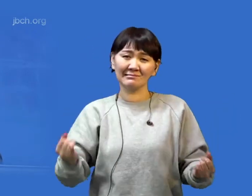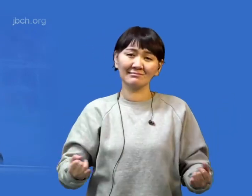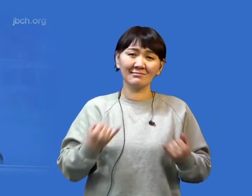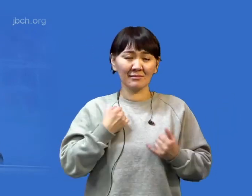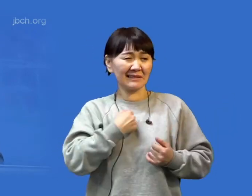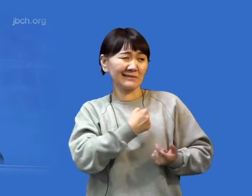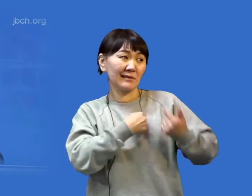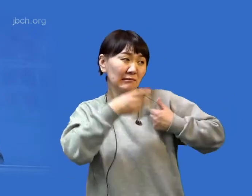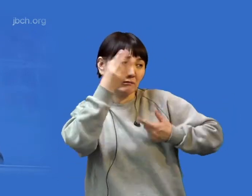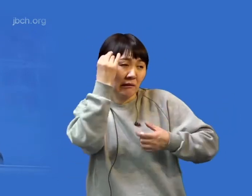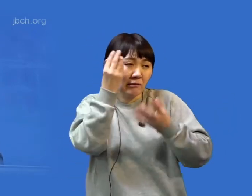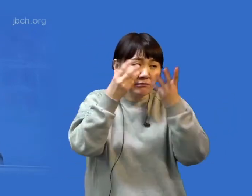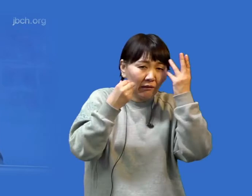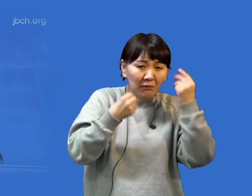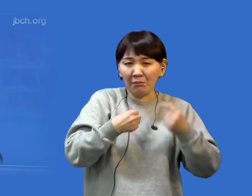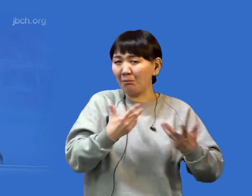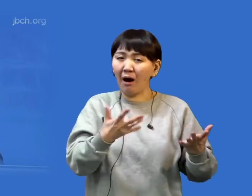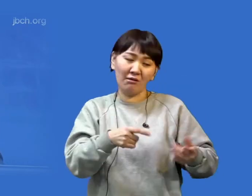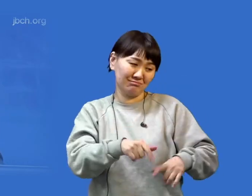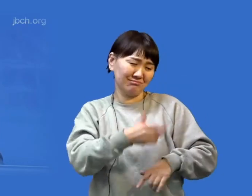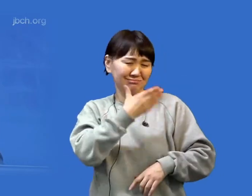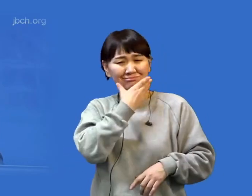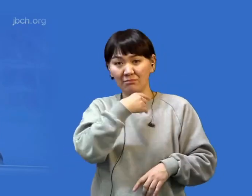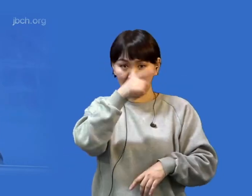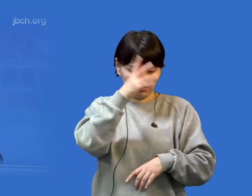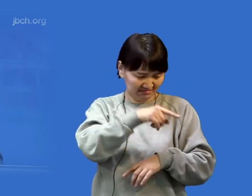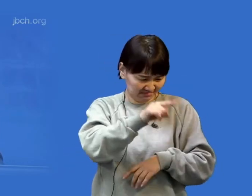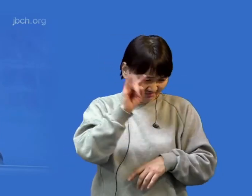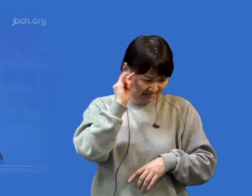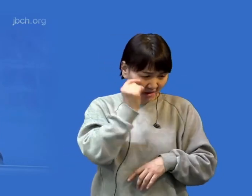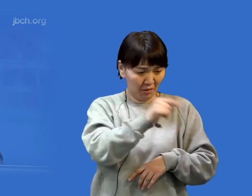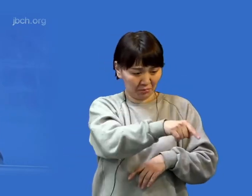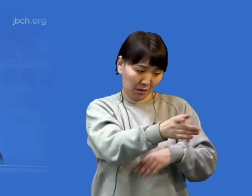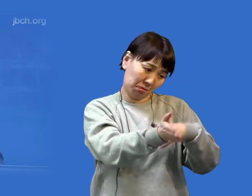нэг хэвтэн. Чинийх тэр чин хинийх болох юм бэ гэсэн.